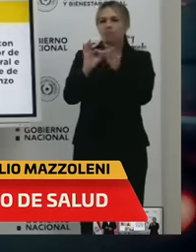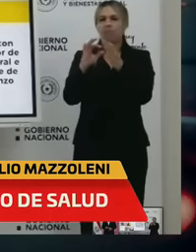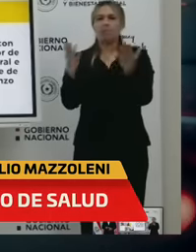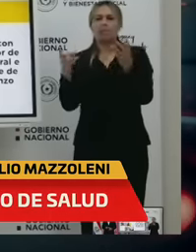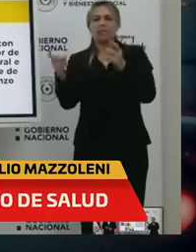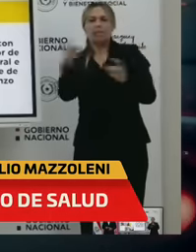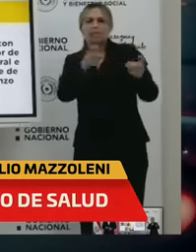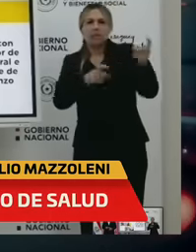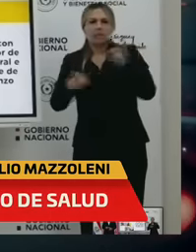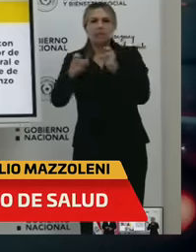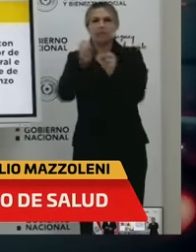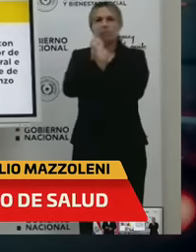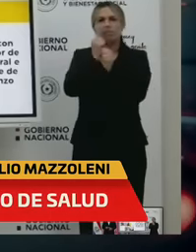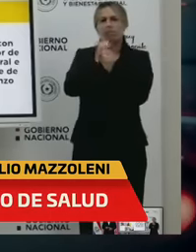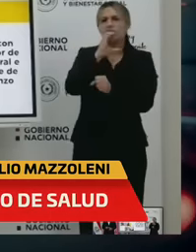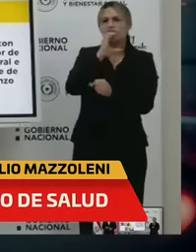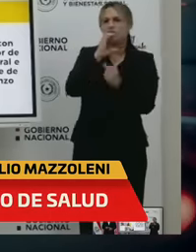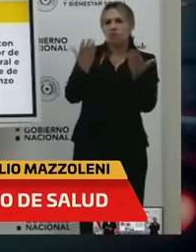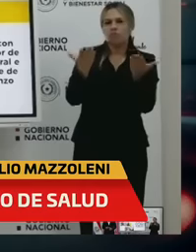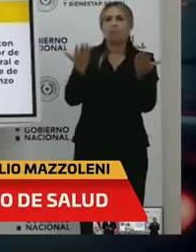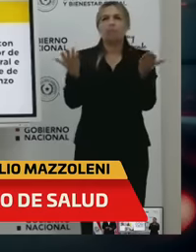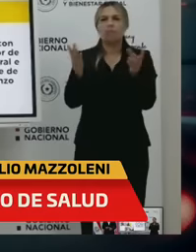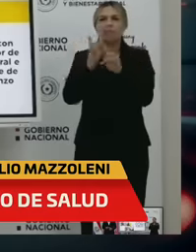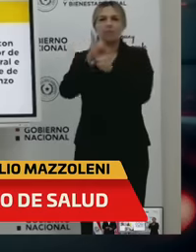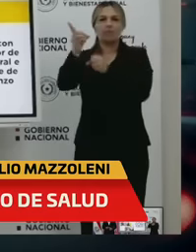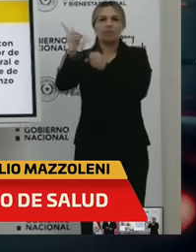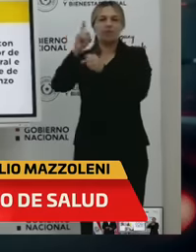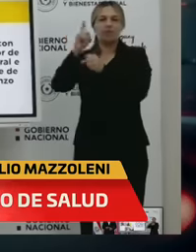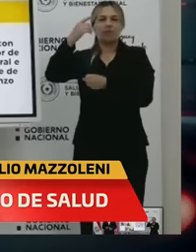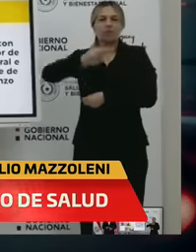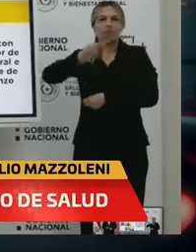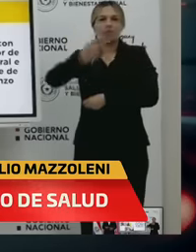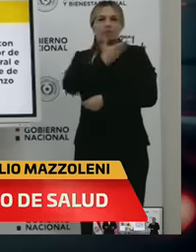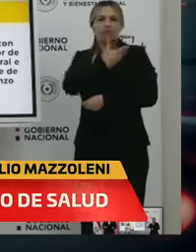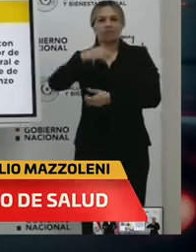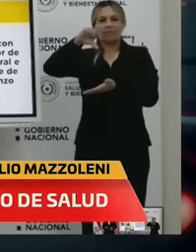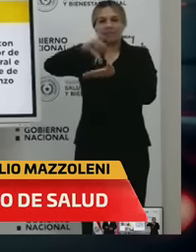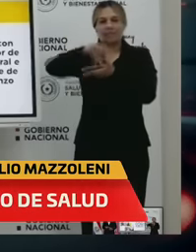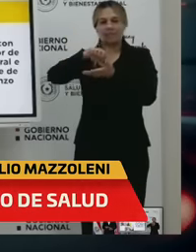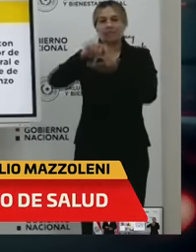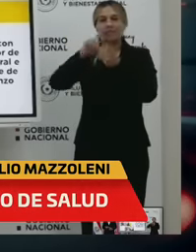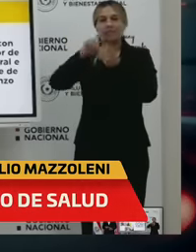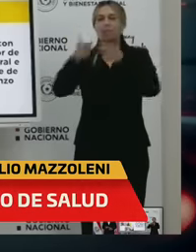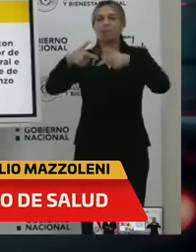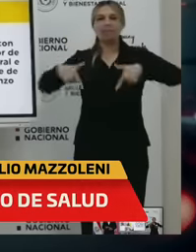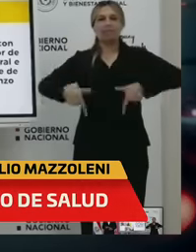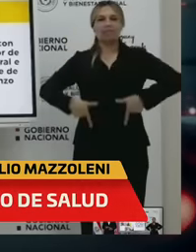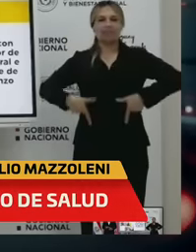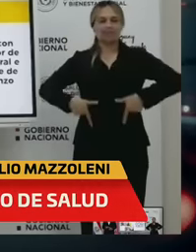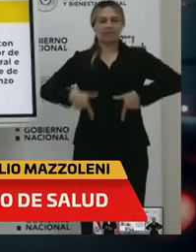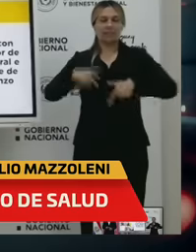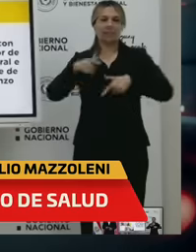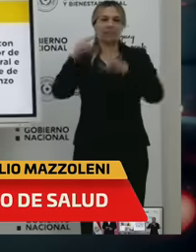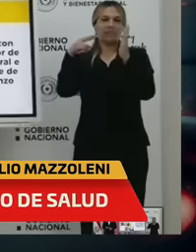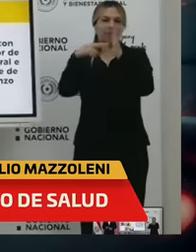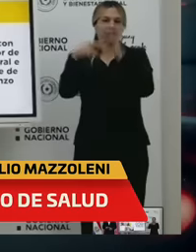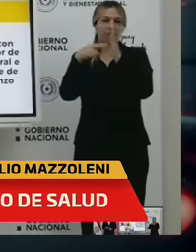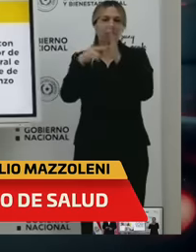estrategias con el gobernador de Central, con el intendente de San Lorenzo, a los efectos justamente de